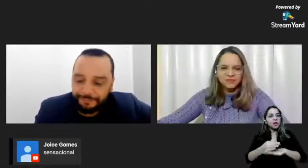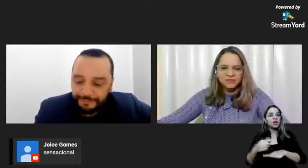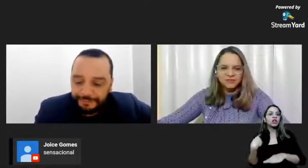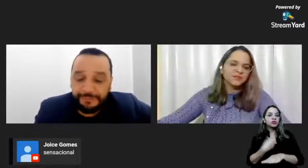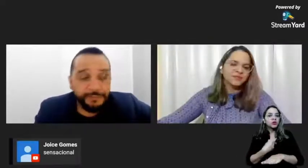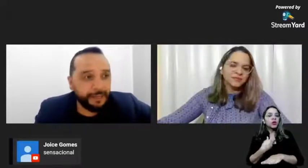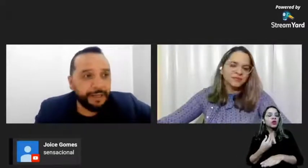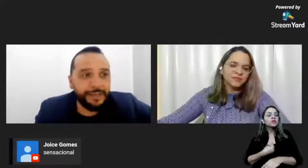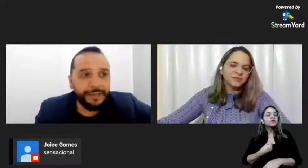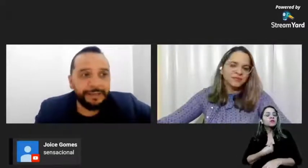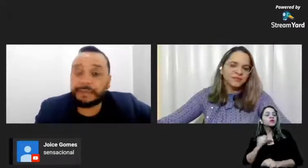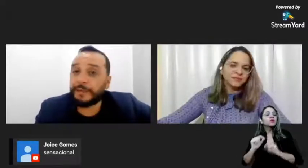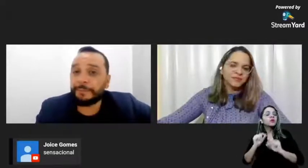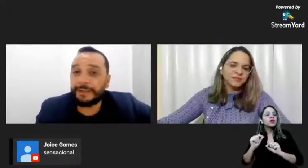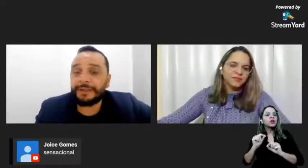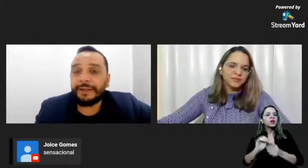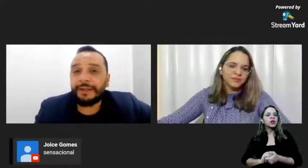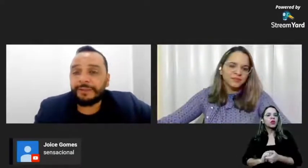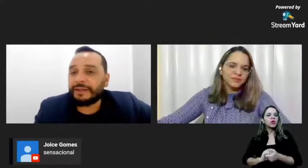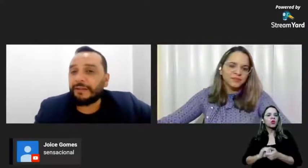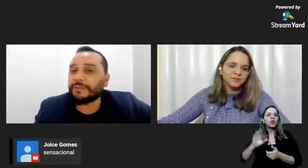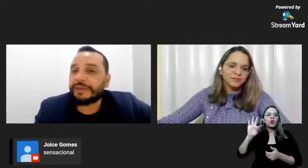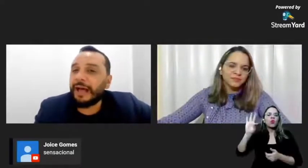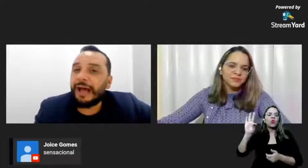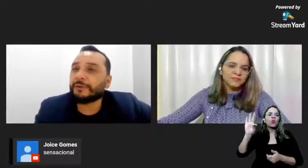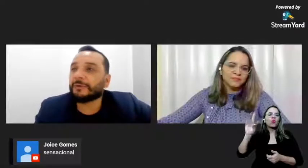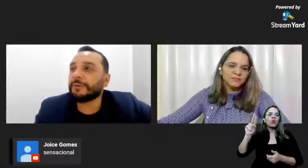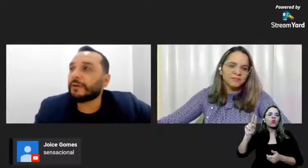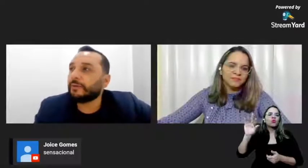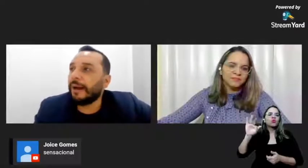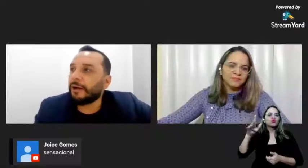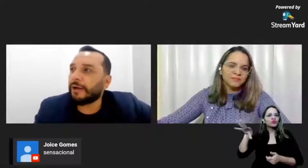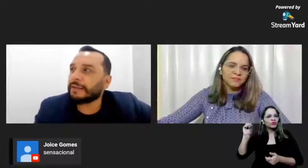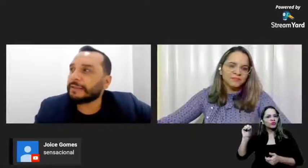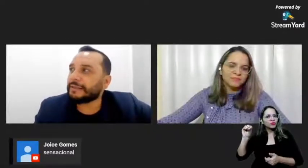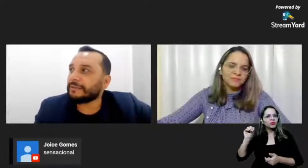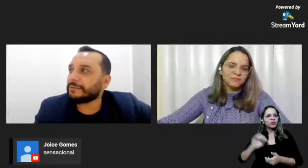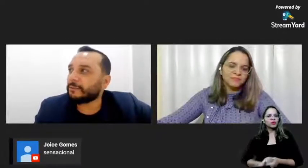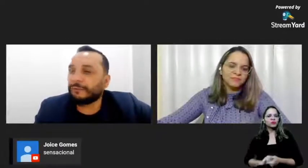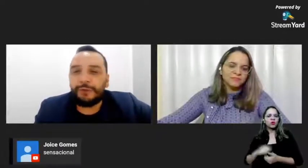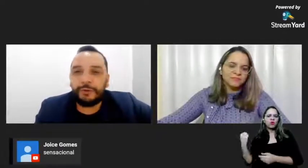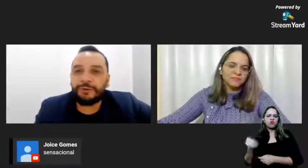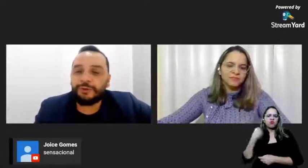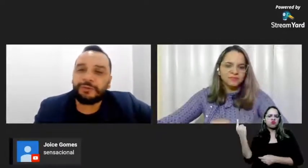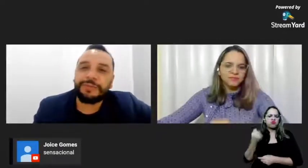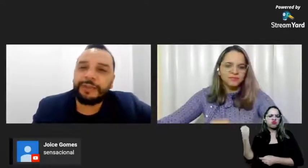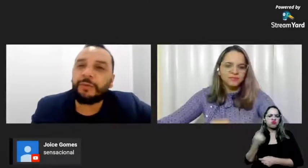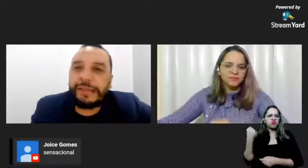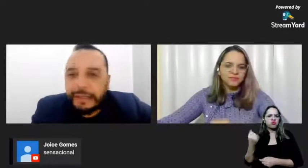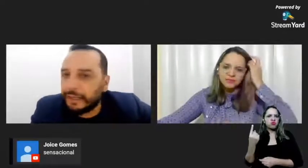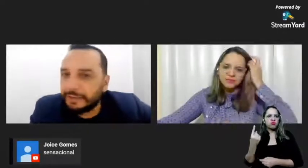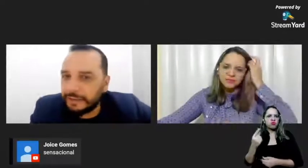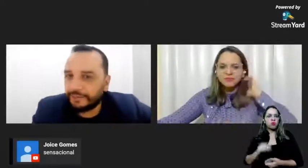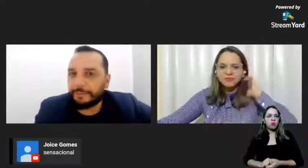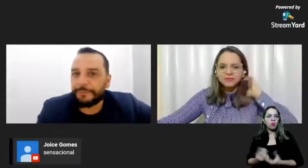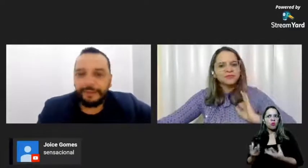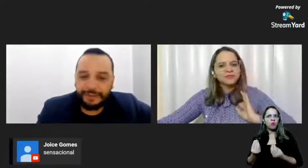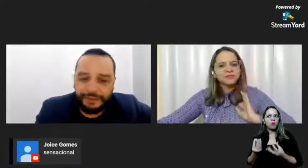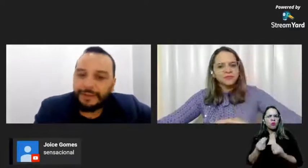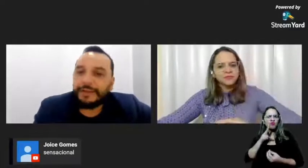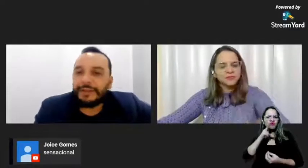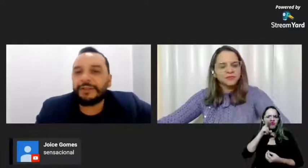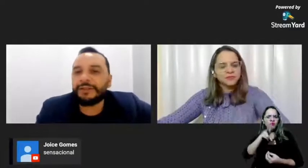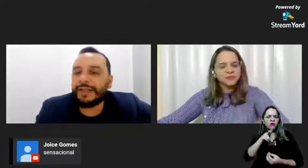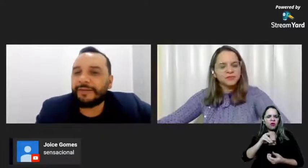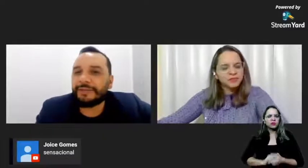lá, nas Filipinas. Nós estávamos lá e o maior tufão dos últimos 50 anos das